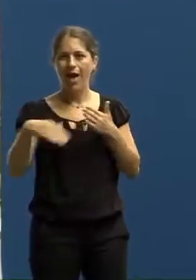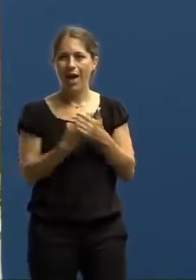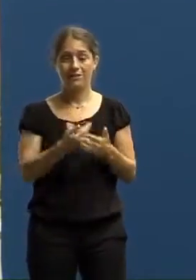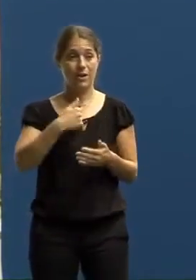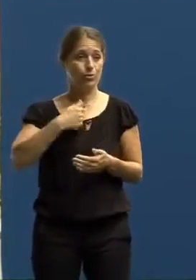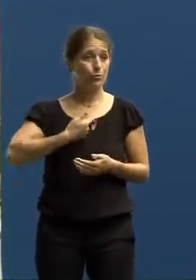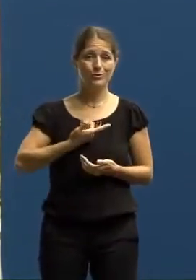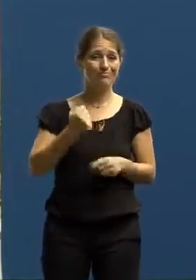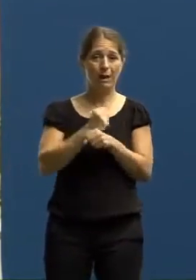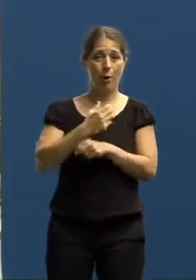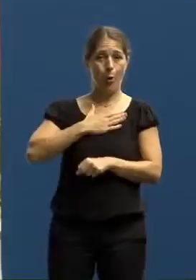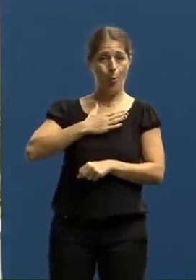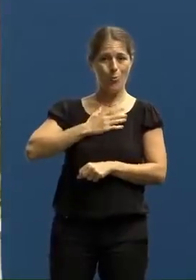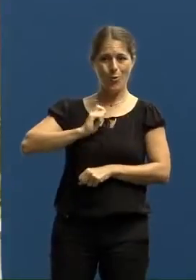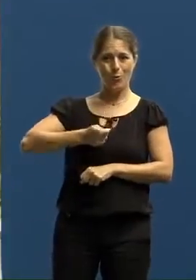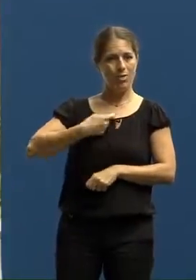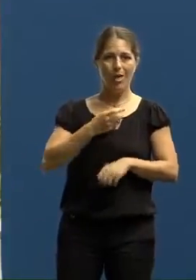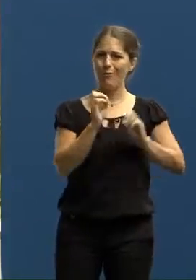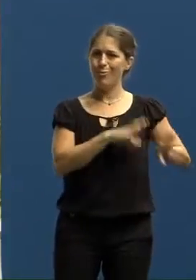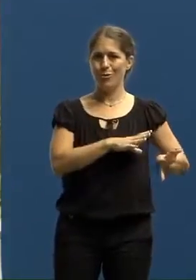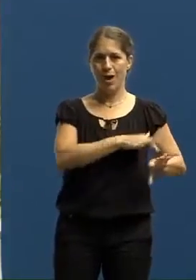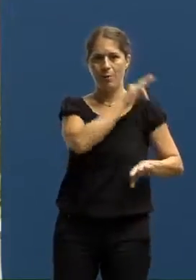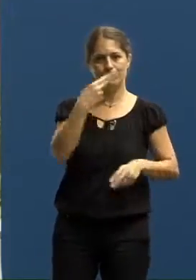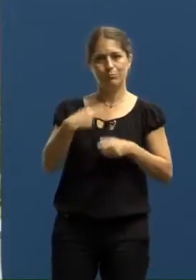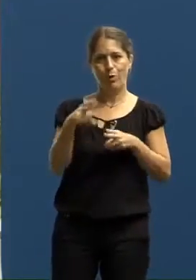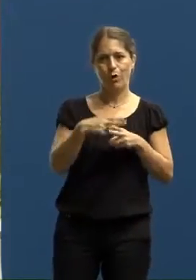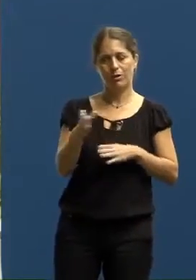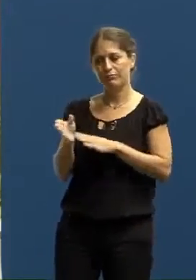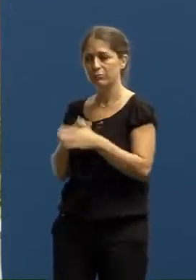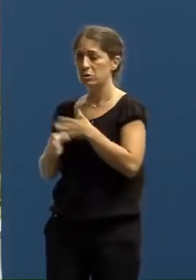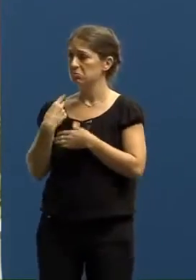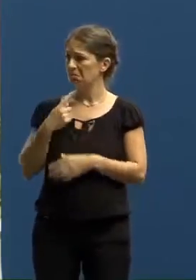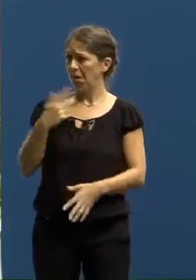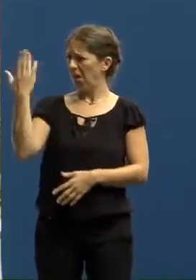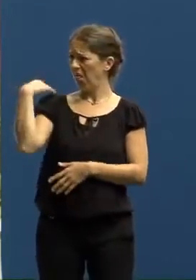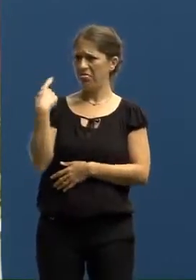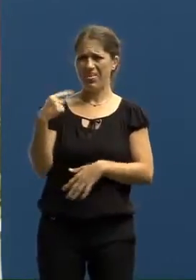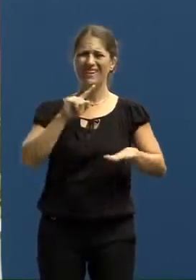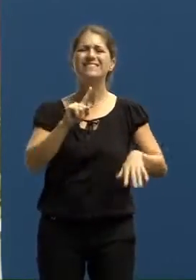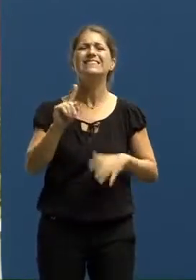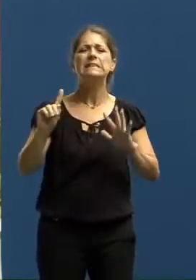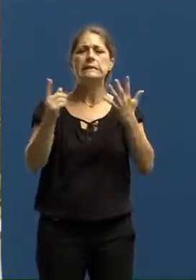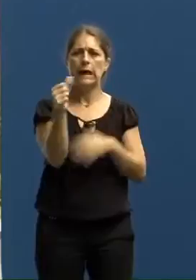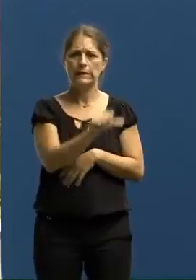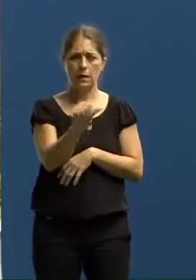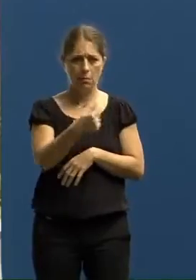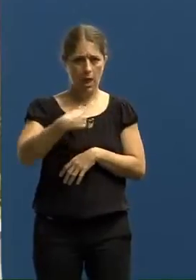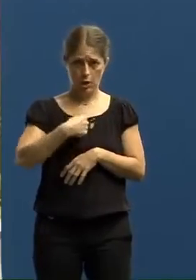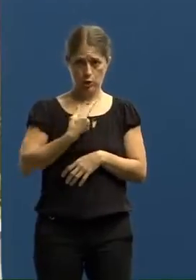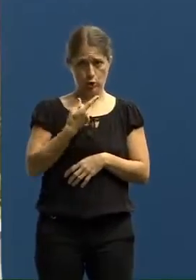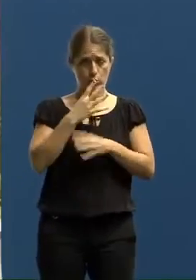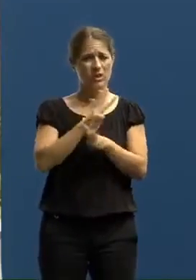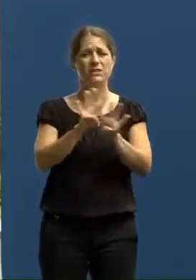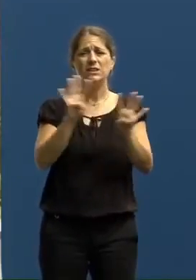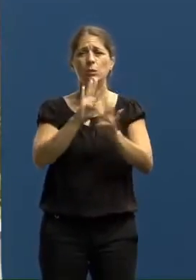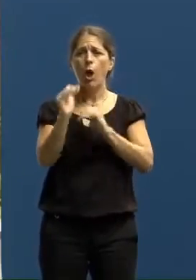toga e de tomar o camiño da política. Eu era xuíz hasta fai 6 semanas no Tribunal Superior de Xustiza de Galicia,